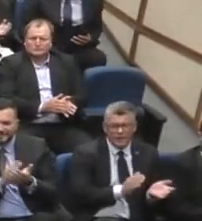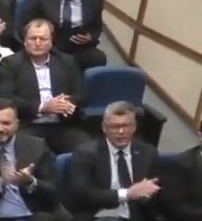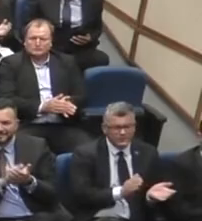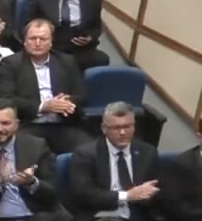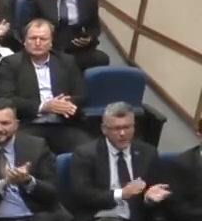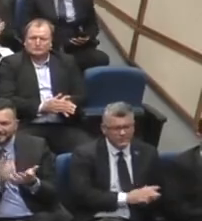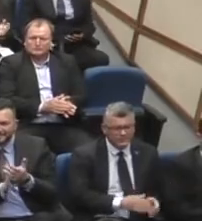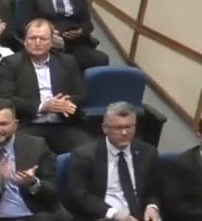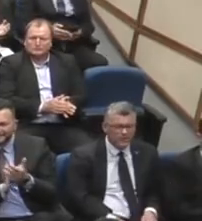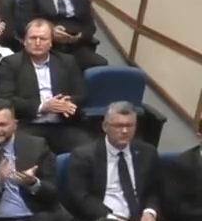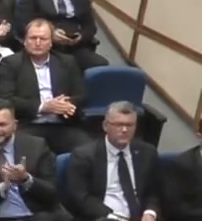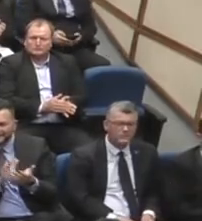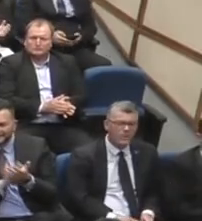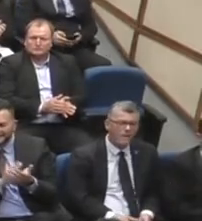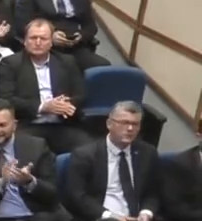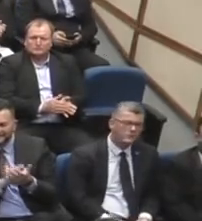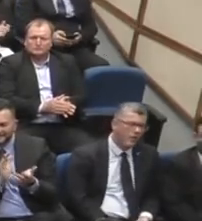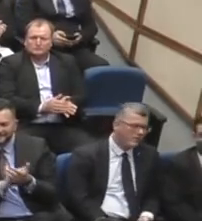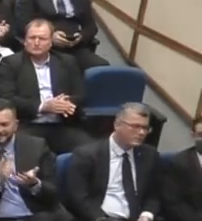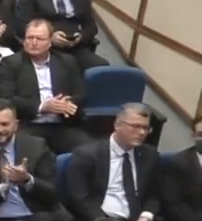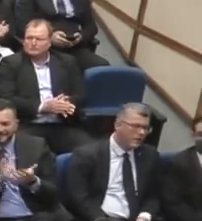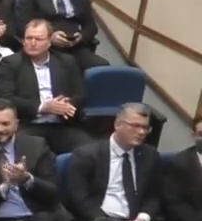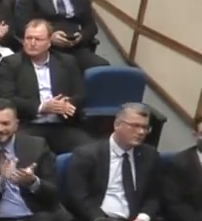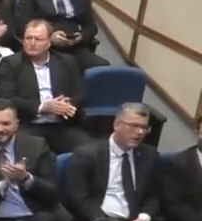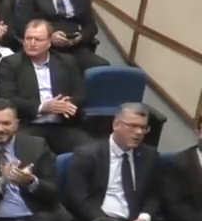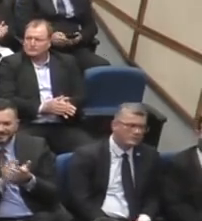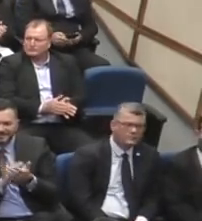Parabéns, CPFL Santa Cruz.